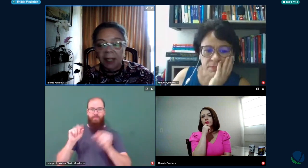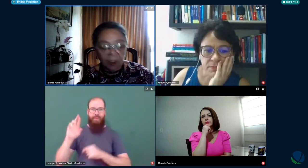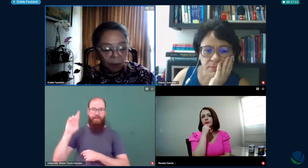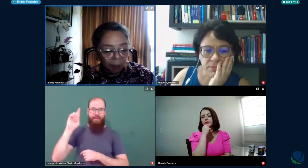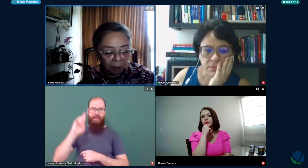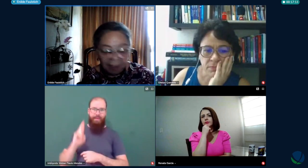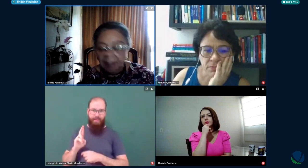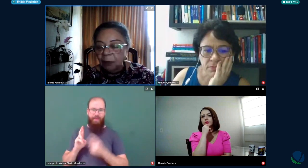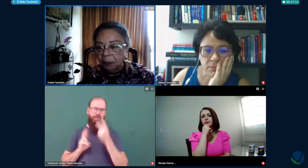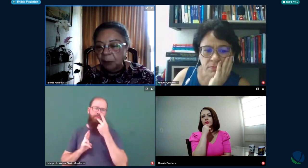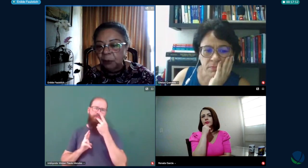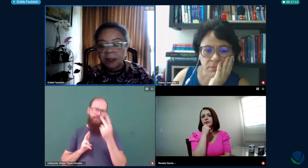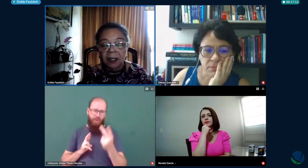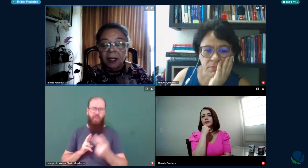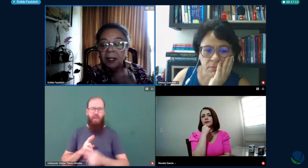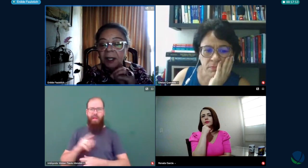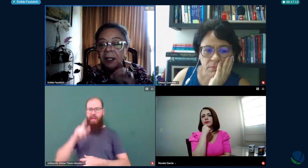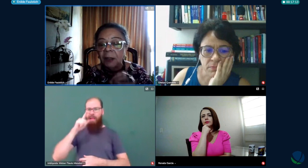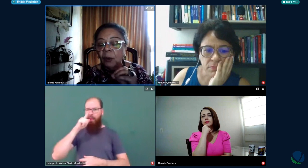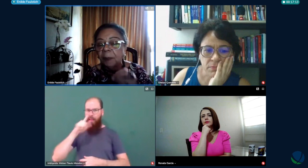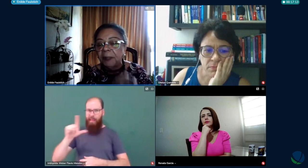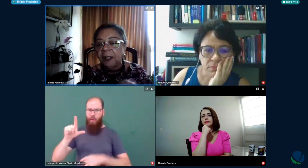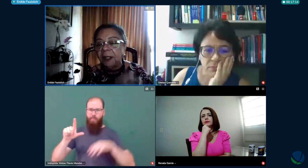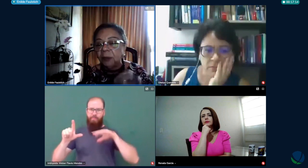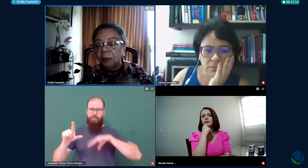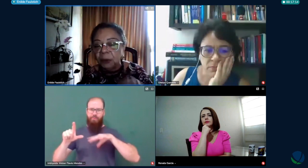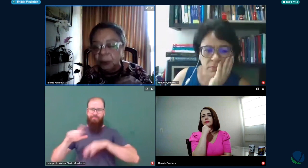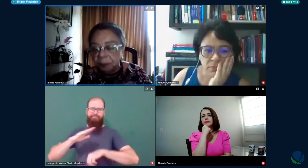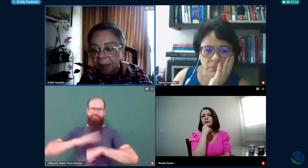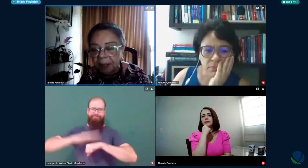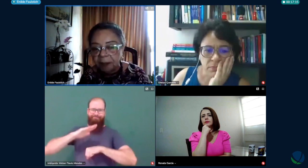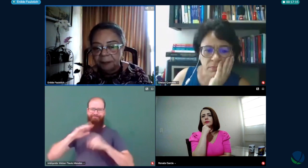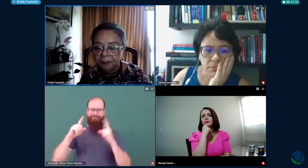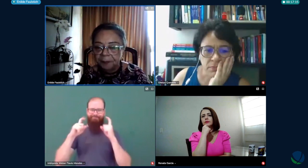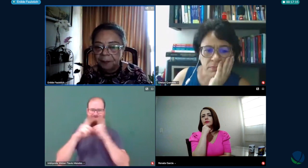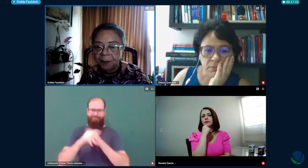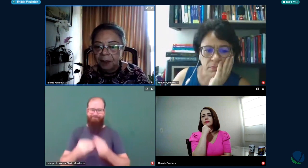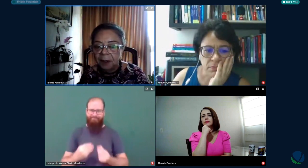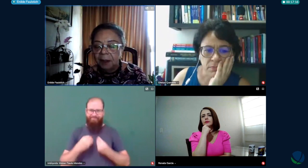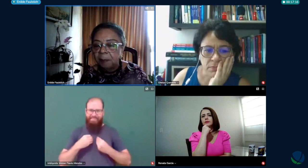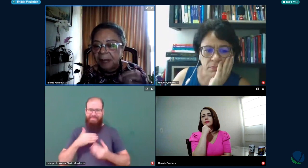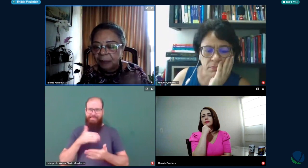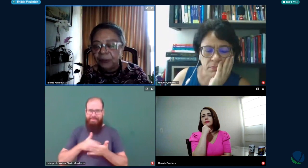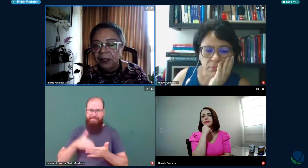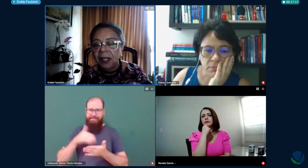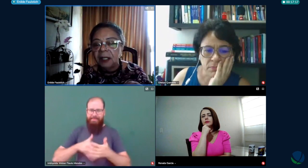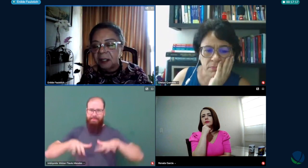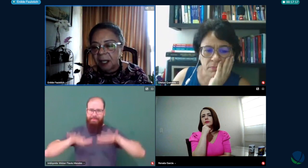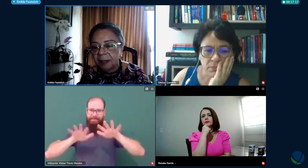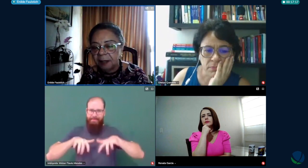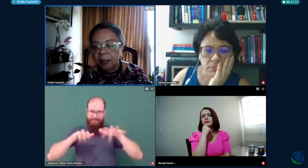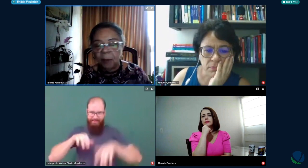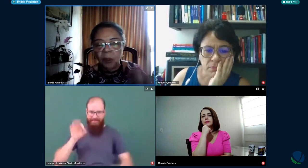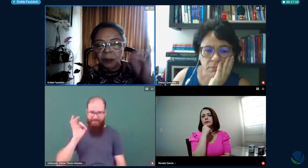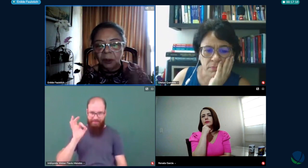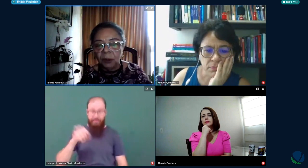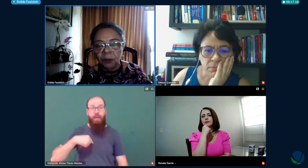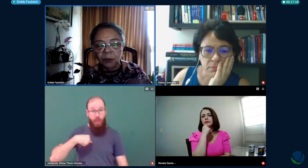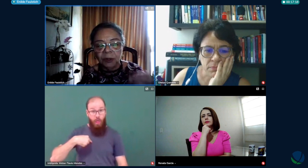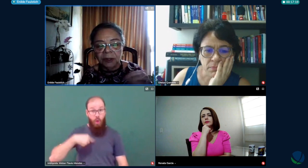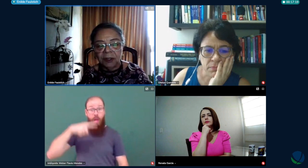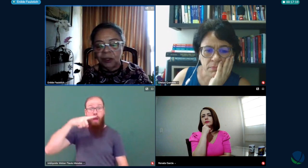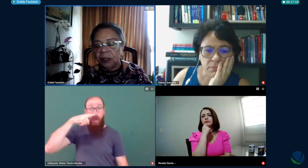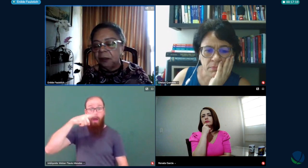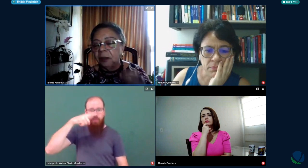diz assim, é a língua portuguesa, eu compreendo muito bem. E para finalizar, é bom que